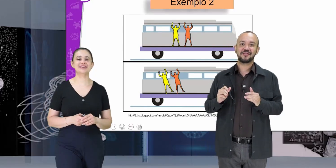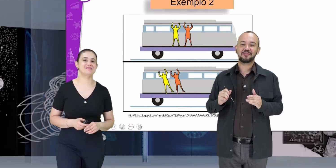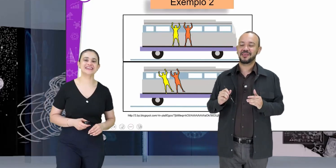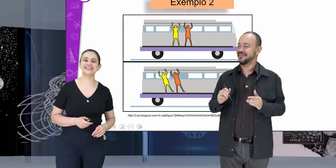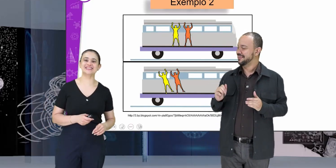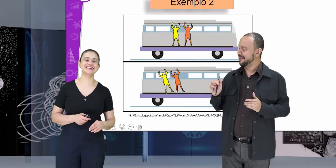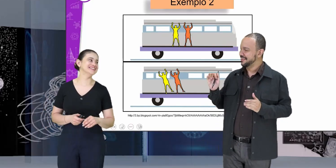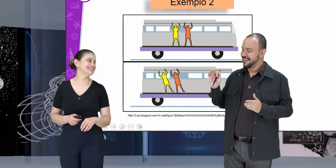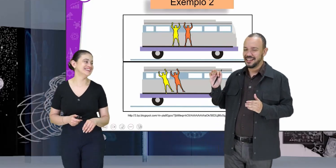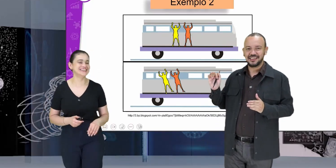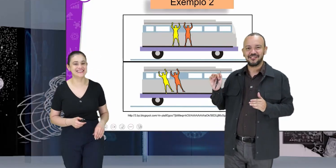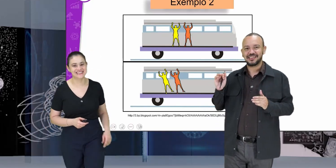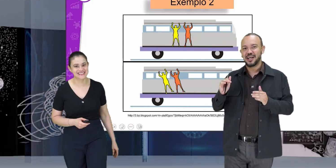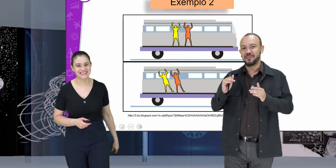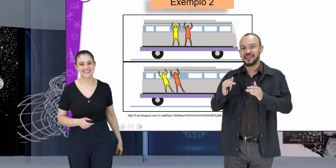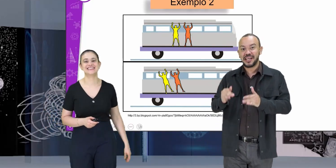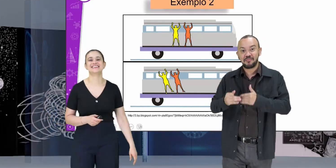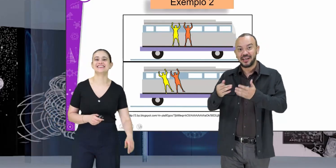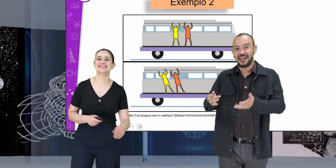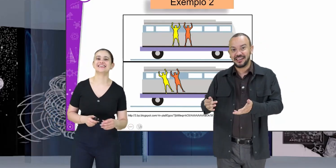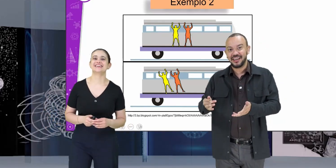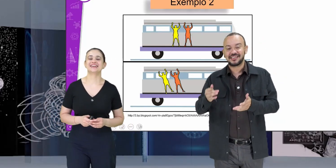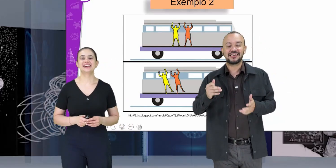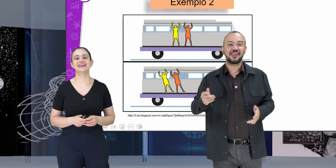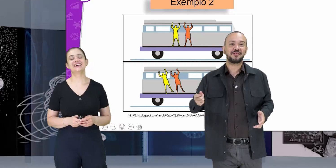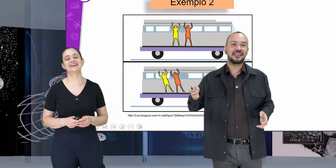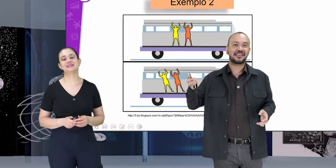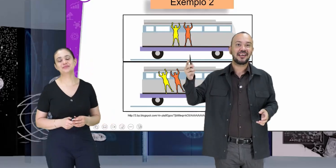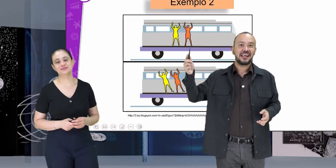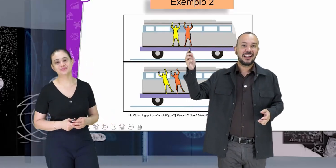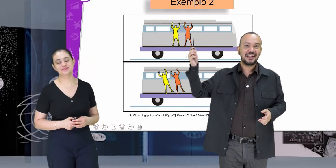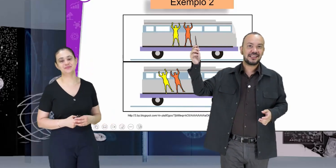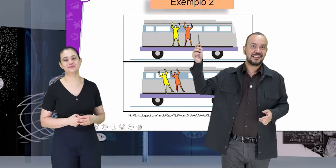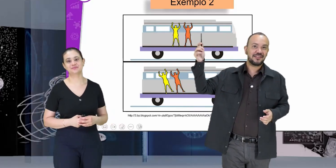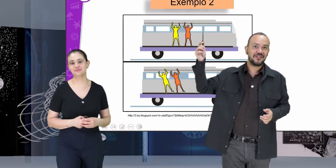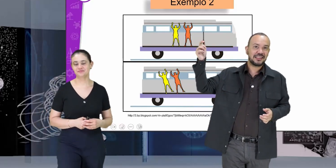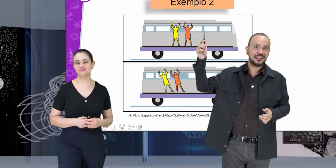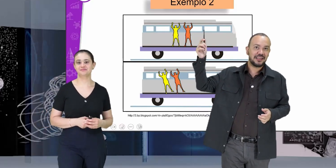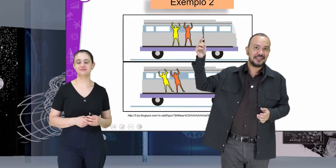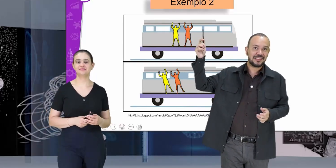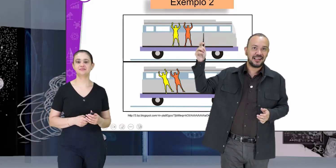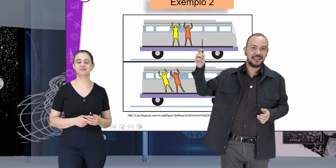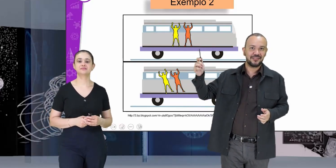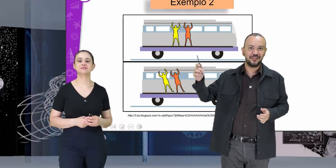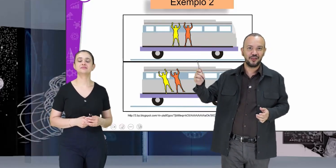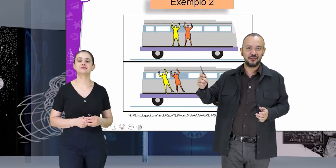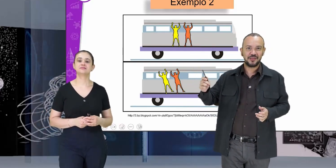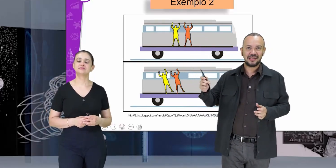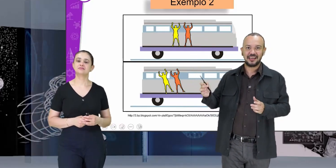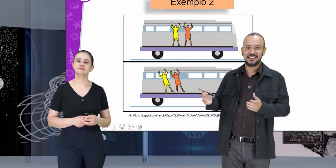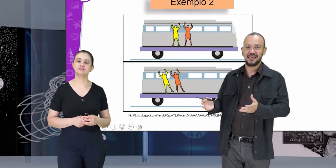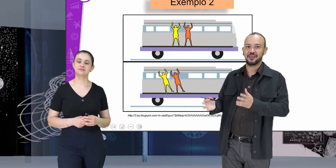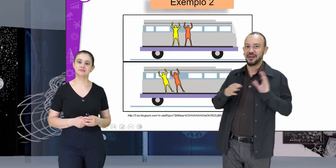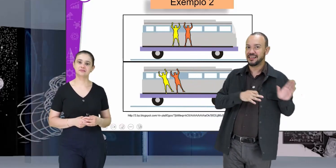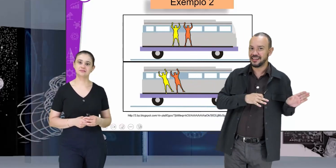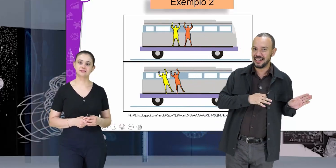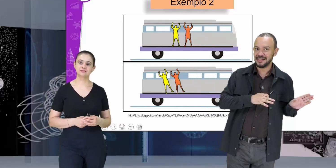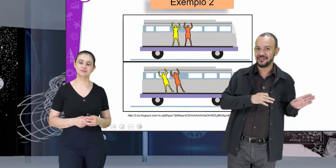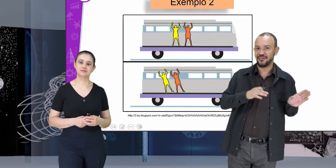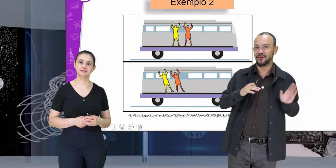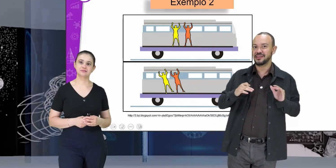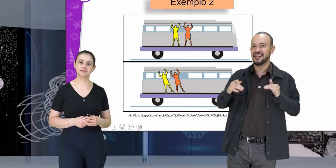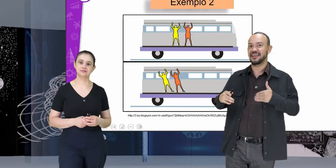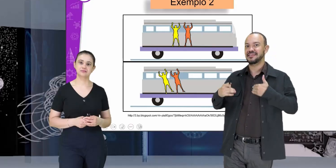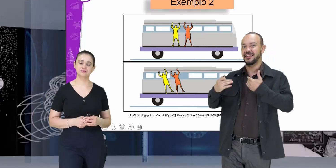como escapar, não. Não dá para quebrar, né, as leis da física. Se você estiver distraído, ou você é lançado para